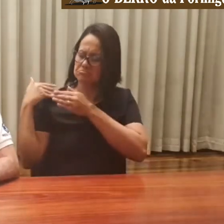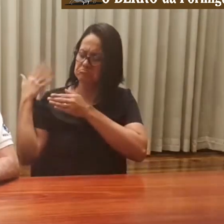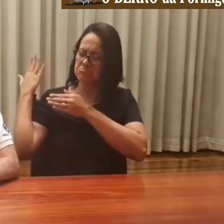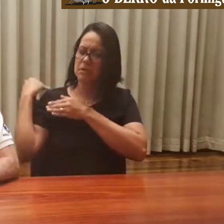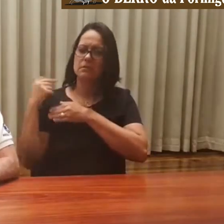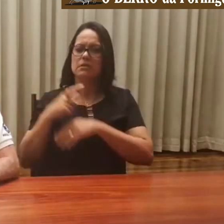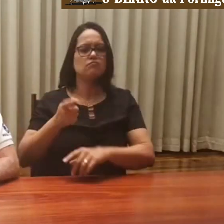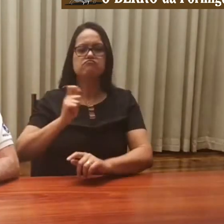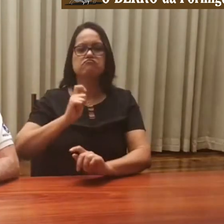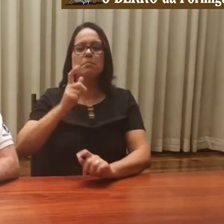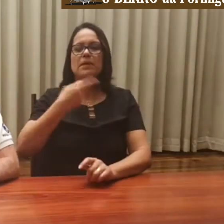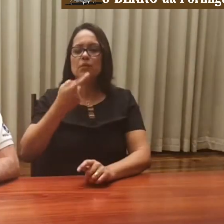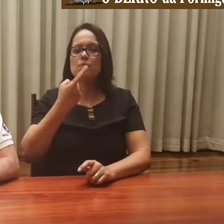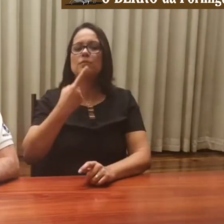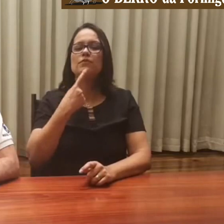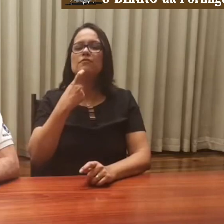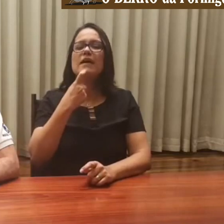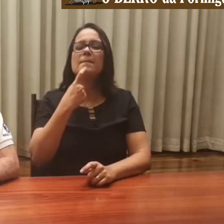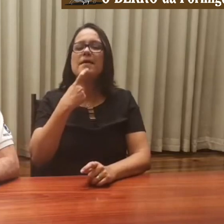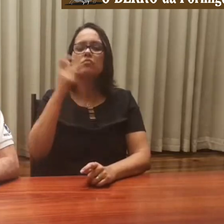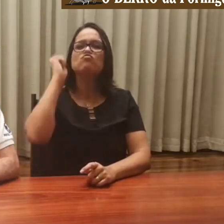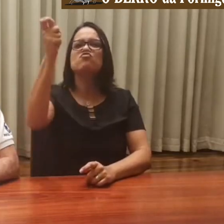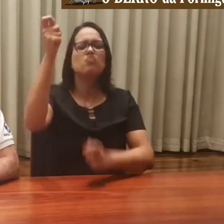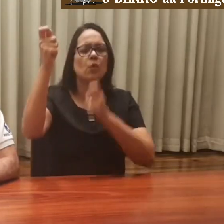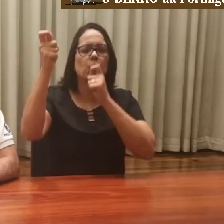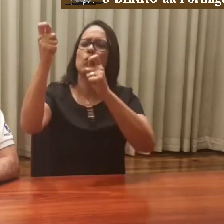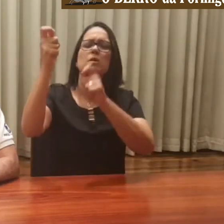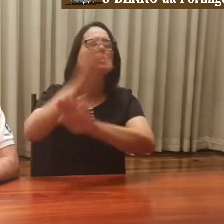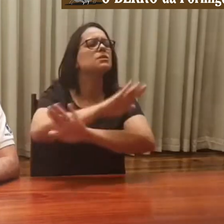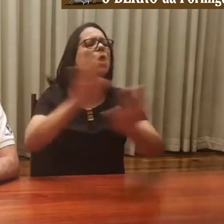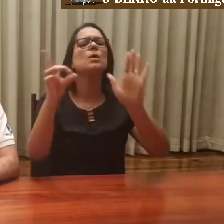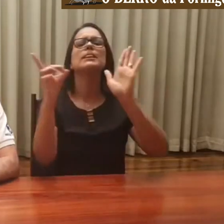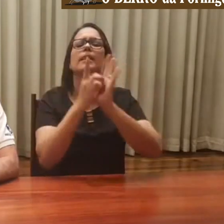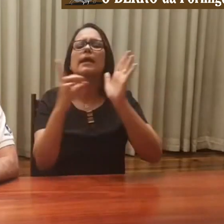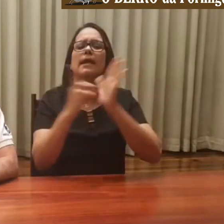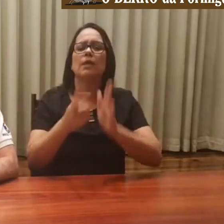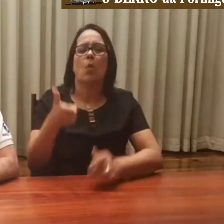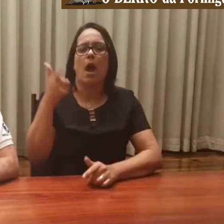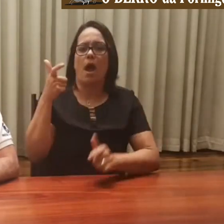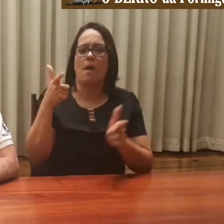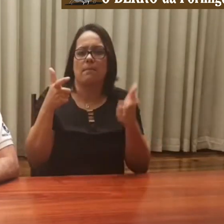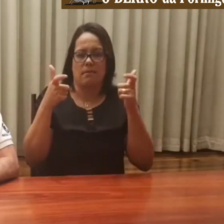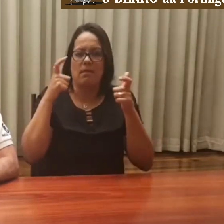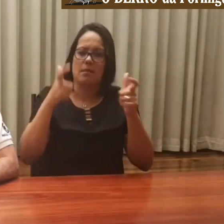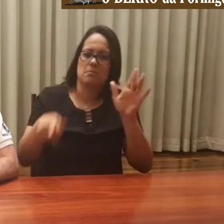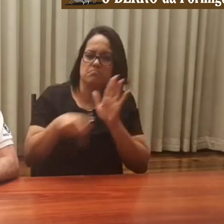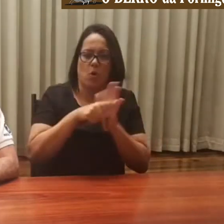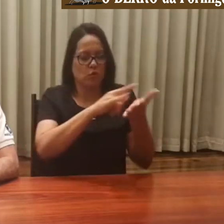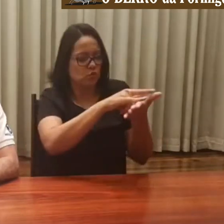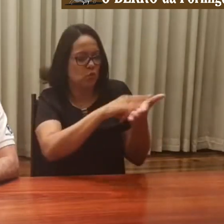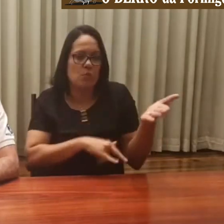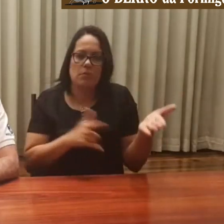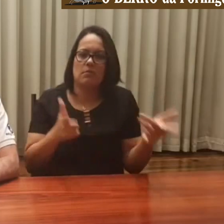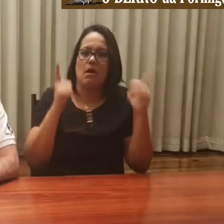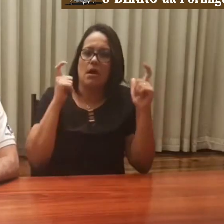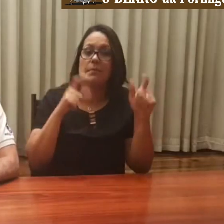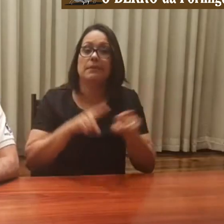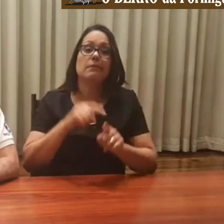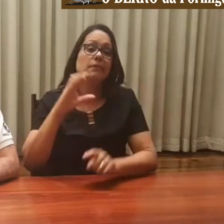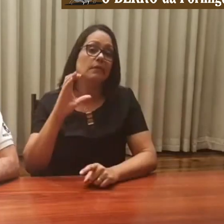um cartão vermelho ao nosso decreto das armas, aquele decreto que falava de posse de arma de fogo e também dos